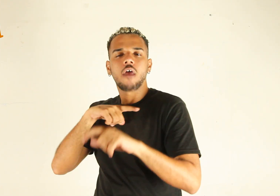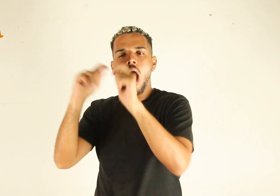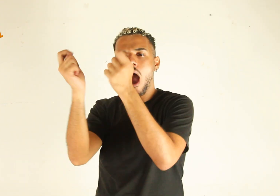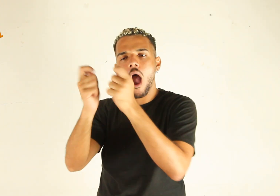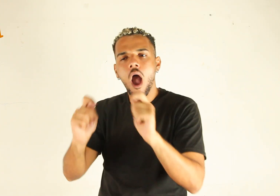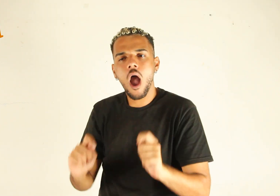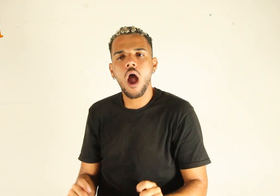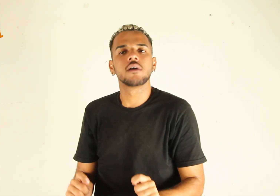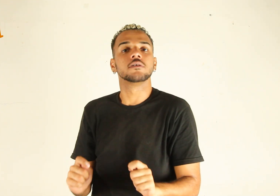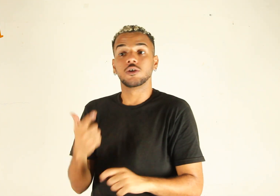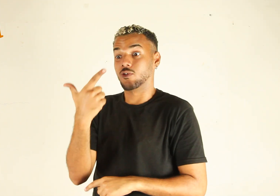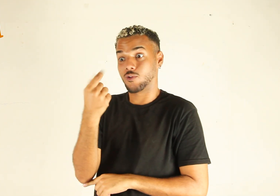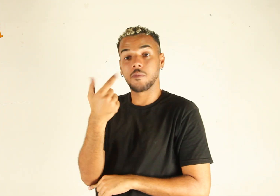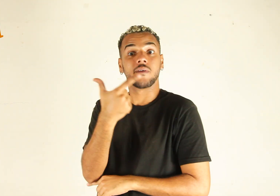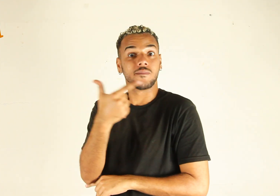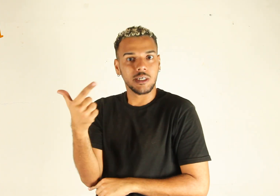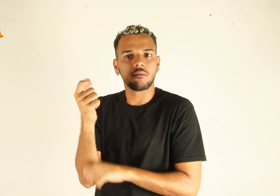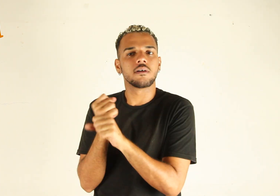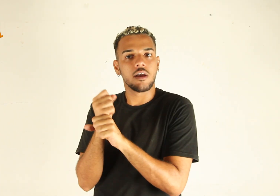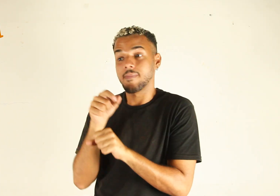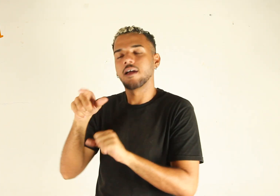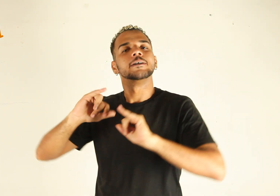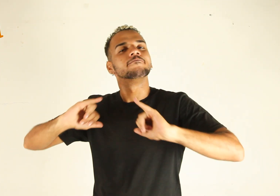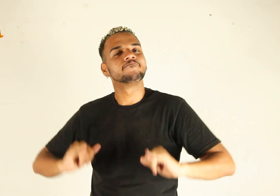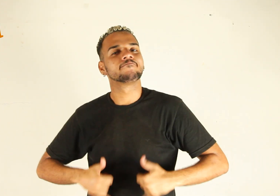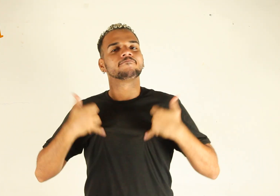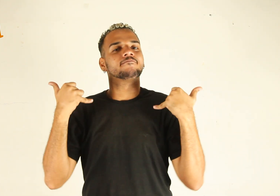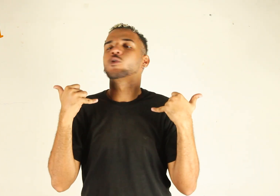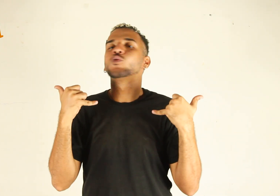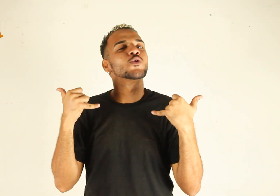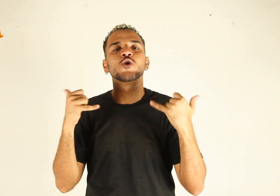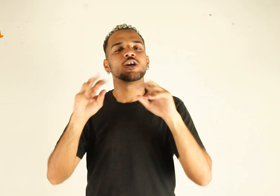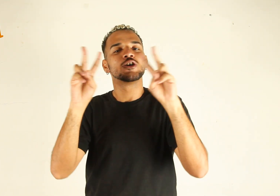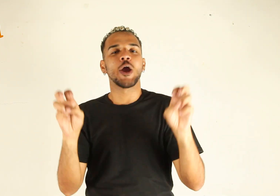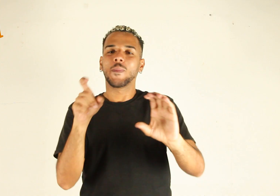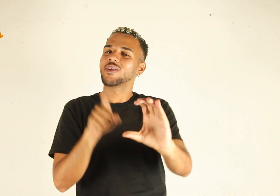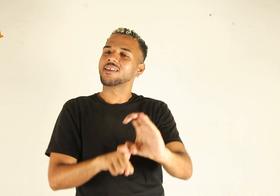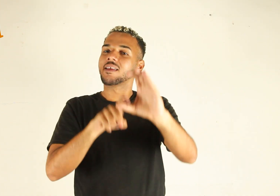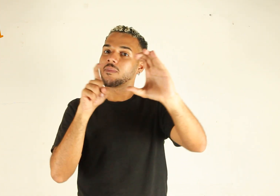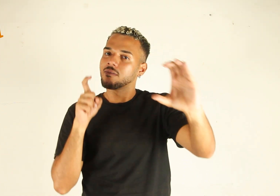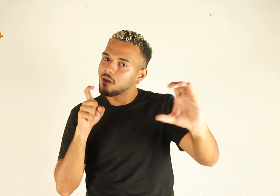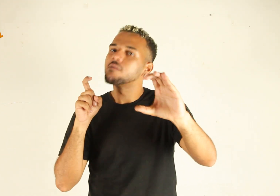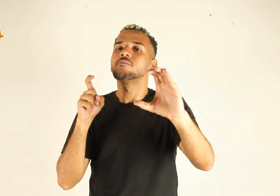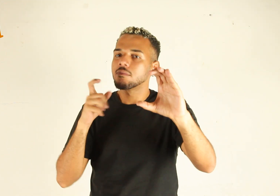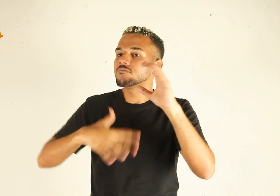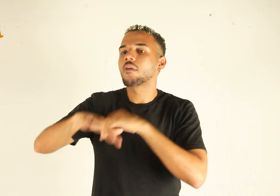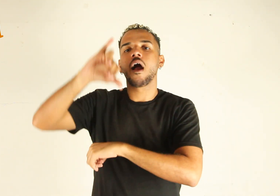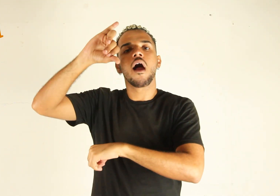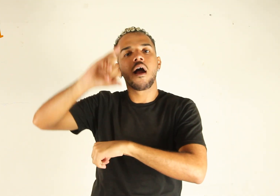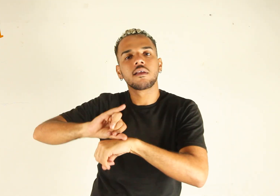o sentimento de luta contra o estrangeiro. A mais famosa estátua foi erguida em 2002, na ocasião do